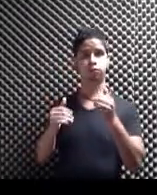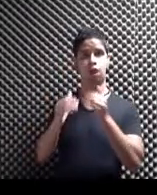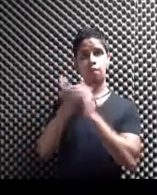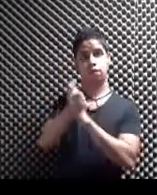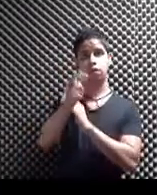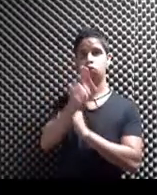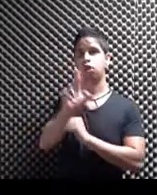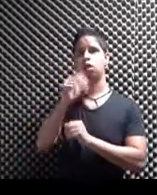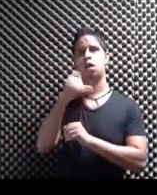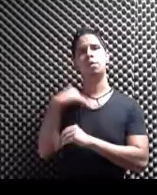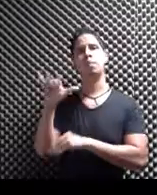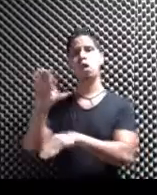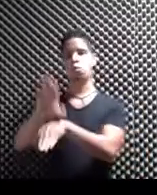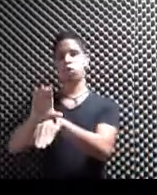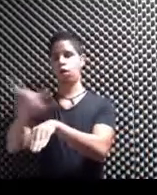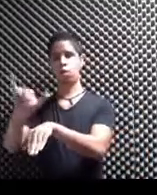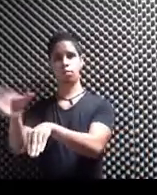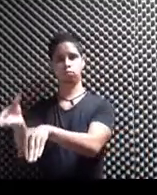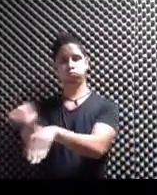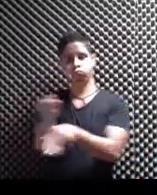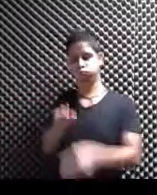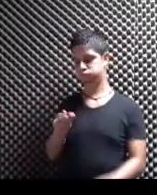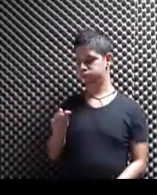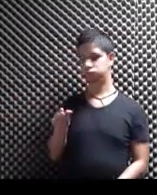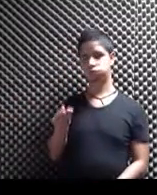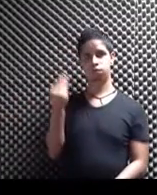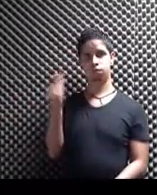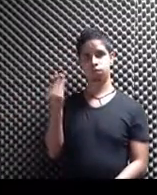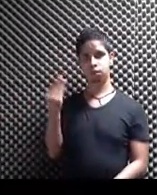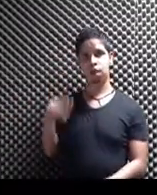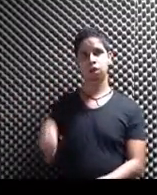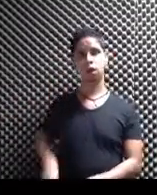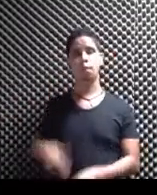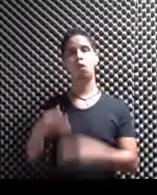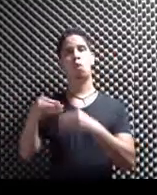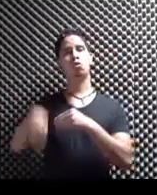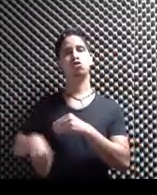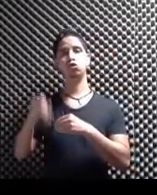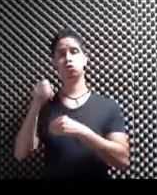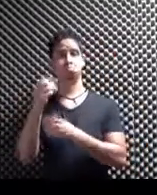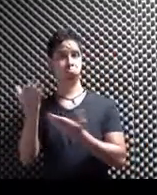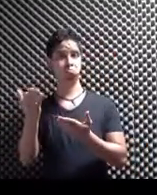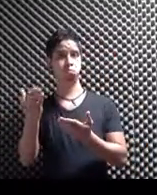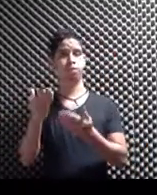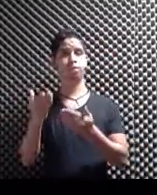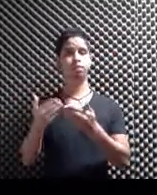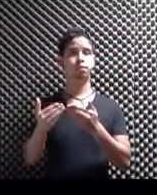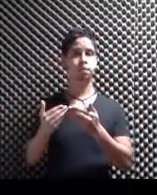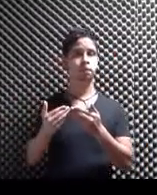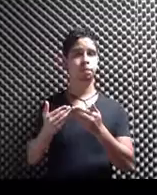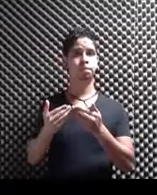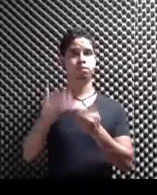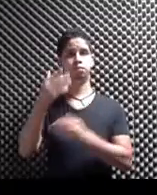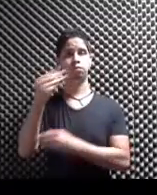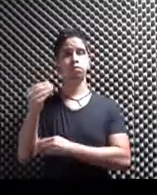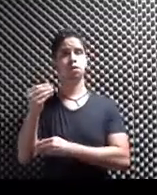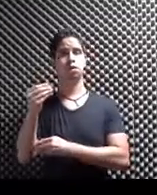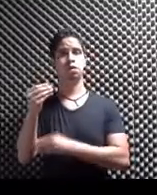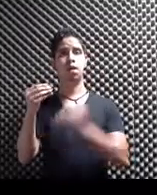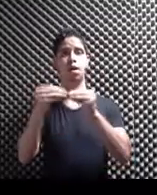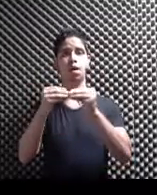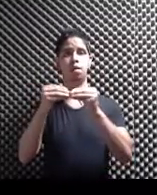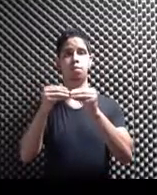nuestra computadora en la casa. Lo llevamos entonces en nuestra cartera y en la palma de nuestra mano. Y una de las